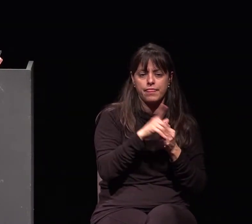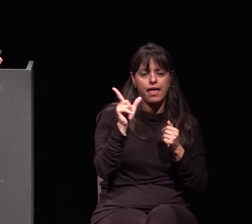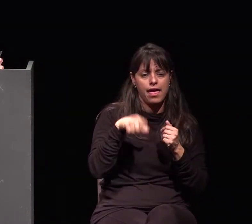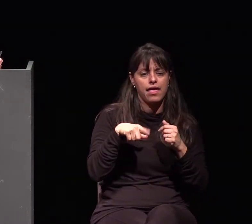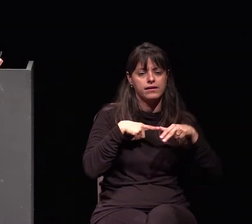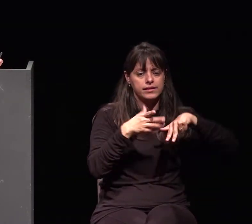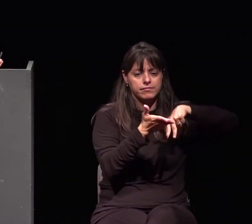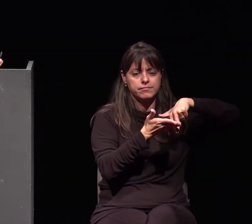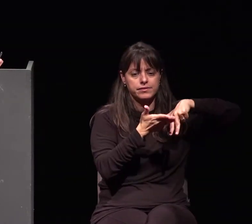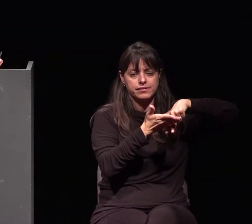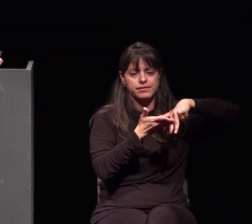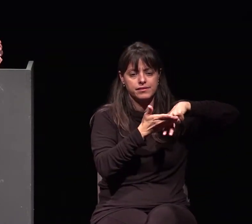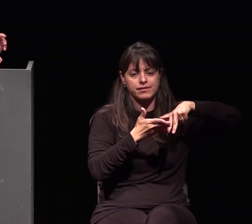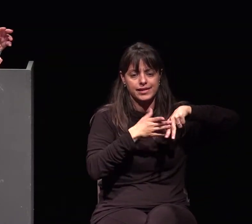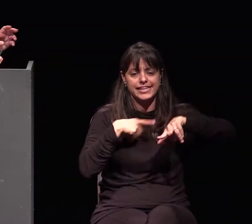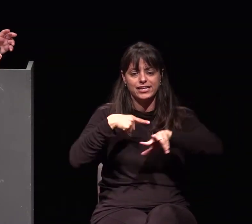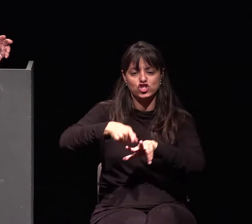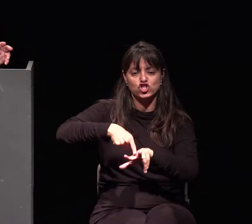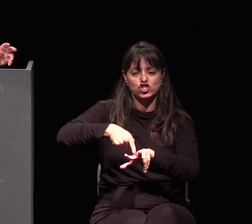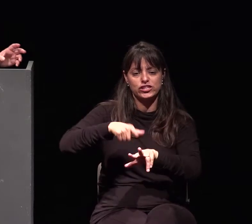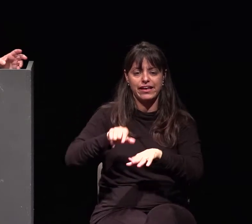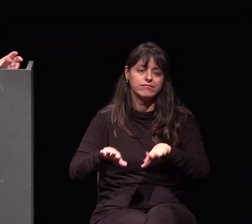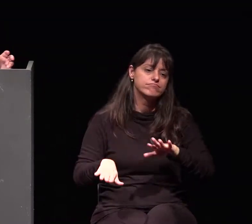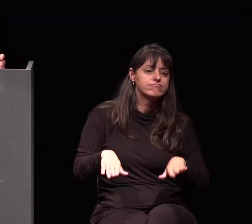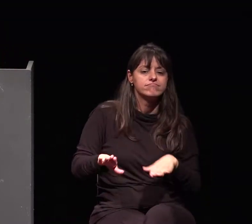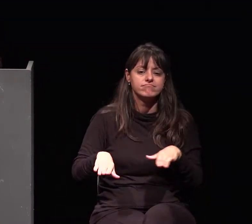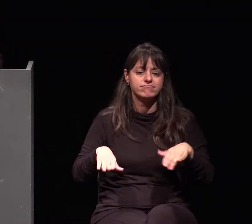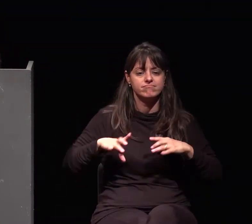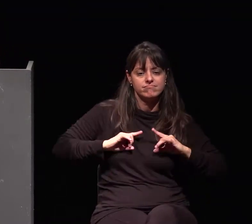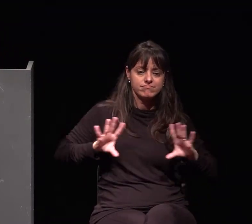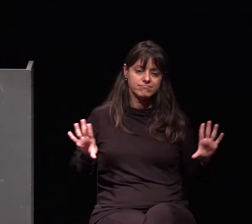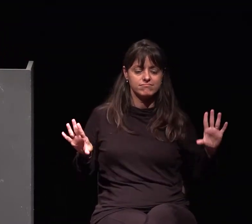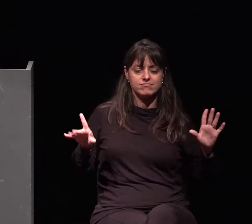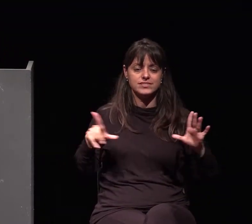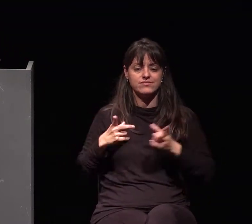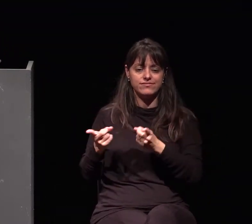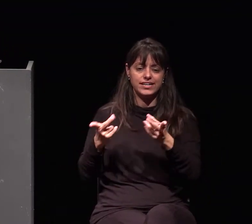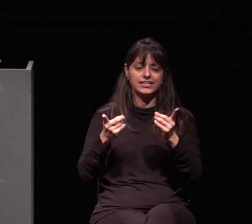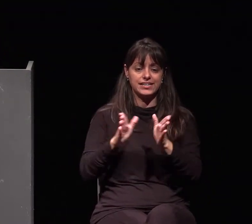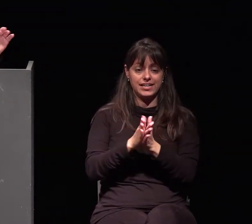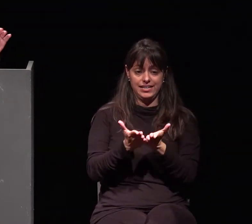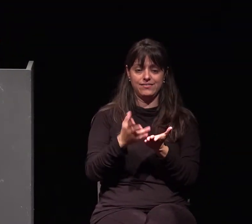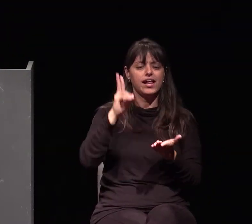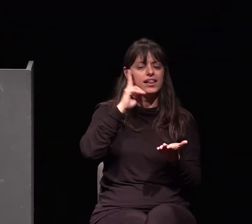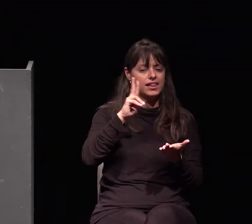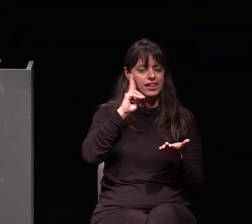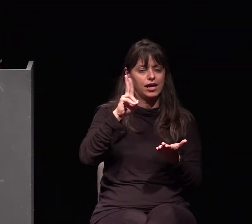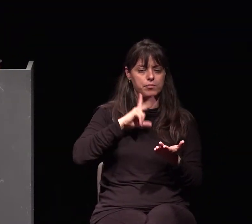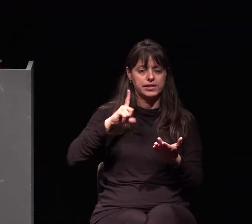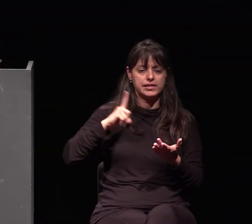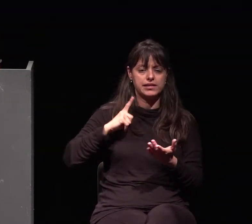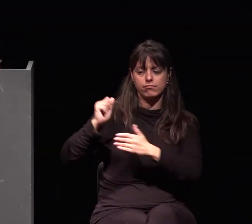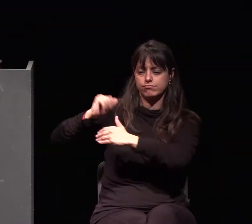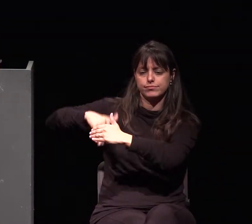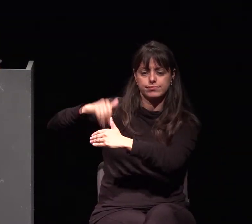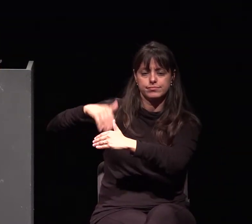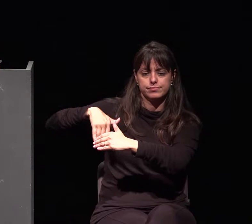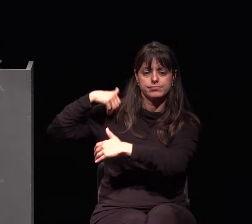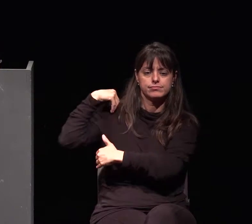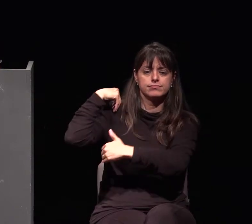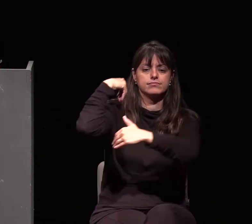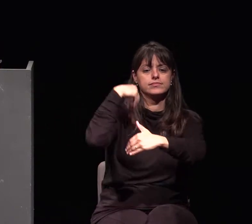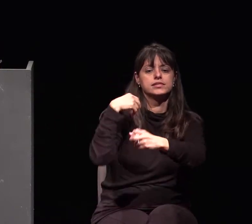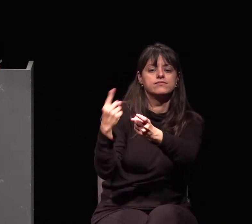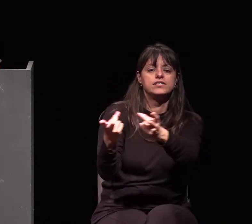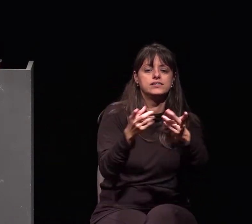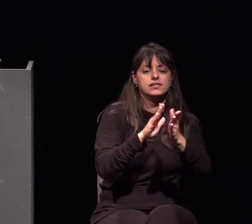bermuda e havaiana, eu lembro dele. Ele sempre ia assim, de bermuda e havaiana. Vender o livro, levava uma sacola. E